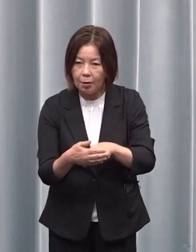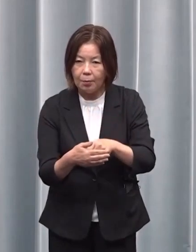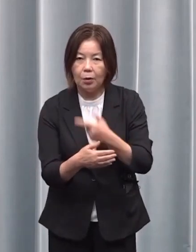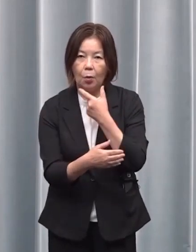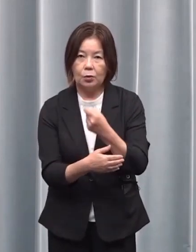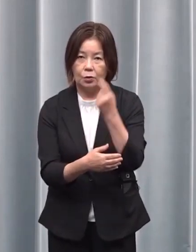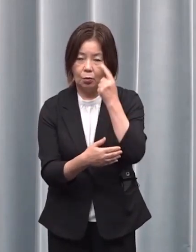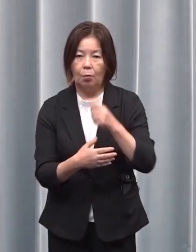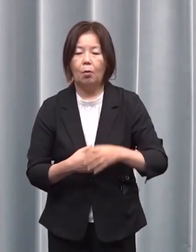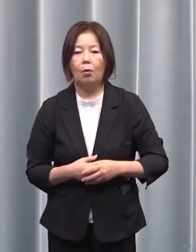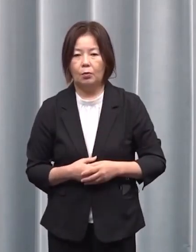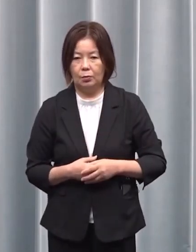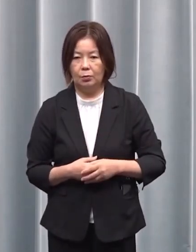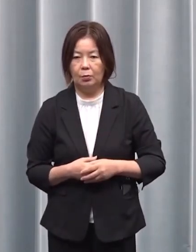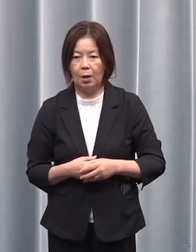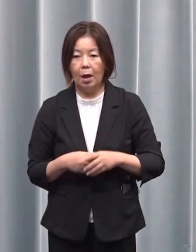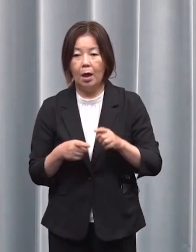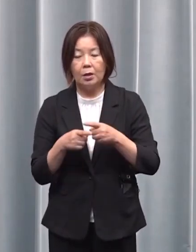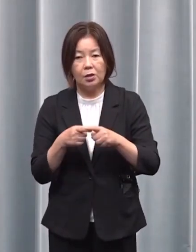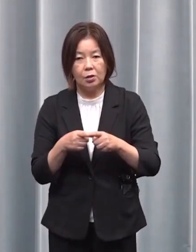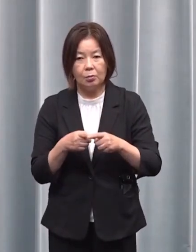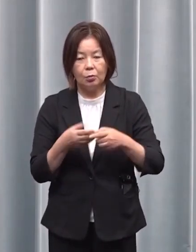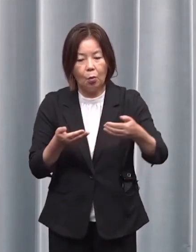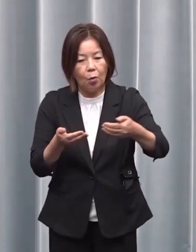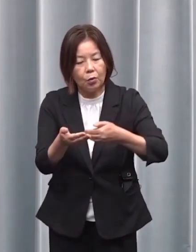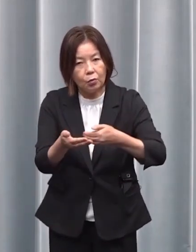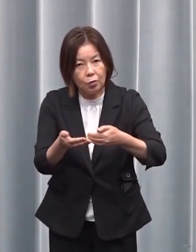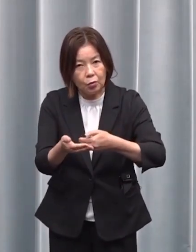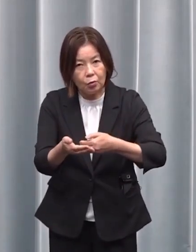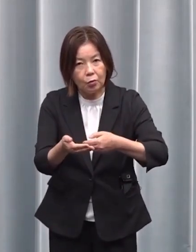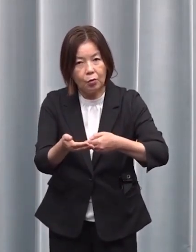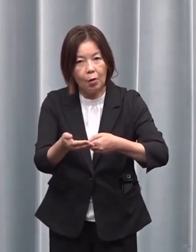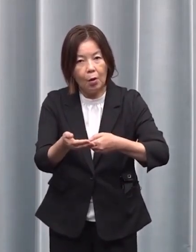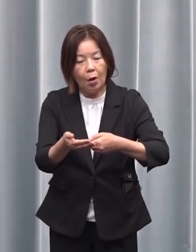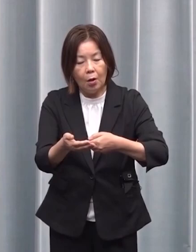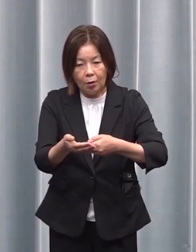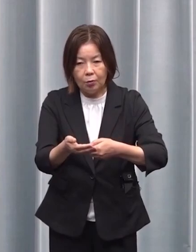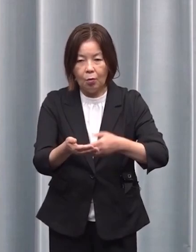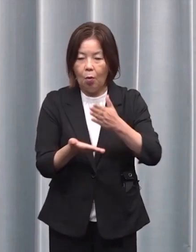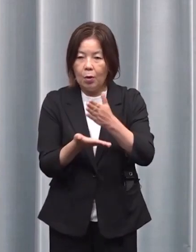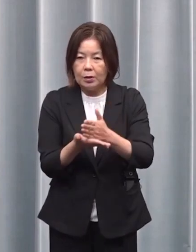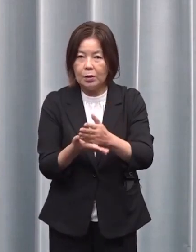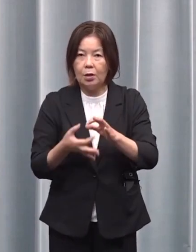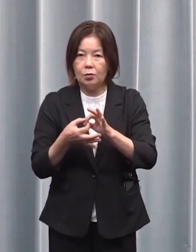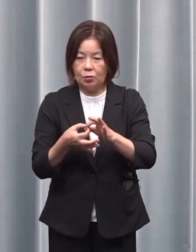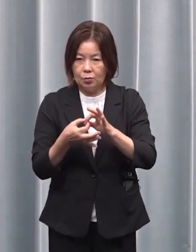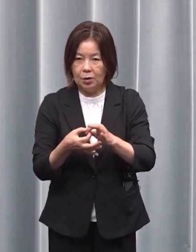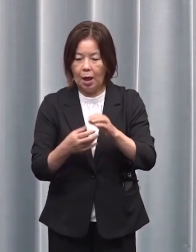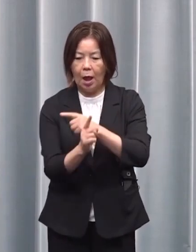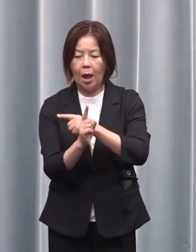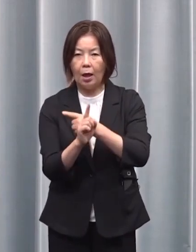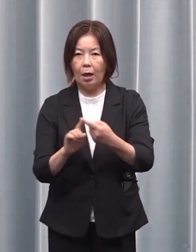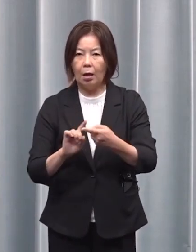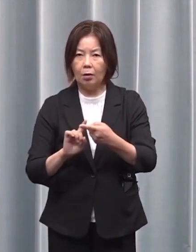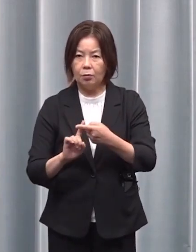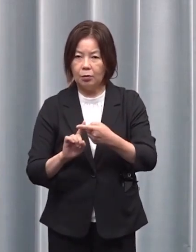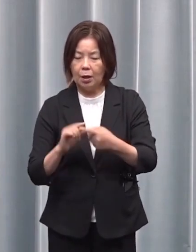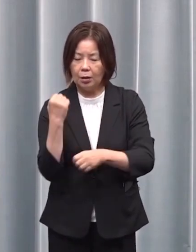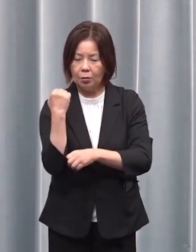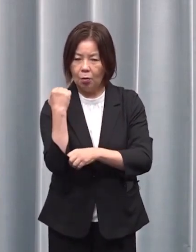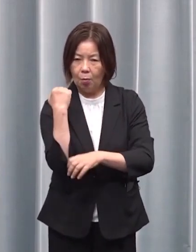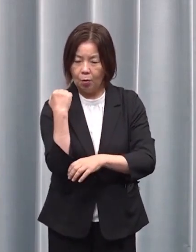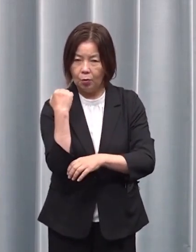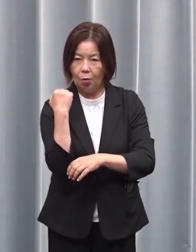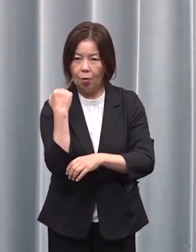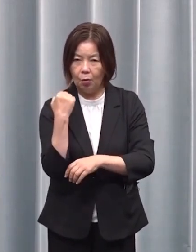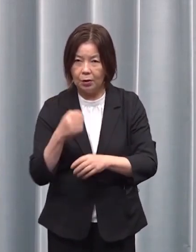。一部に見られる輸入規制等の動きに対しては、あくまでも科学的根拠に基づき早